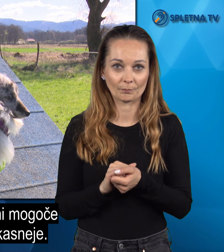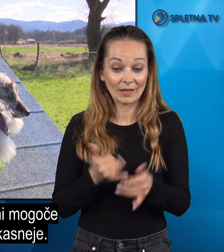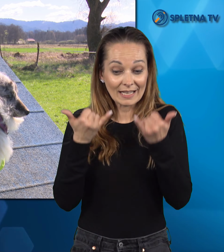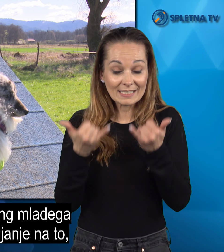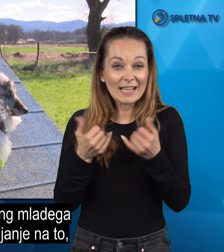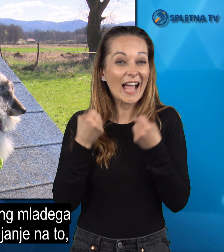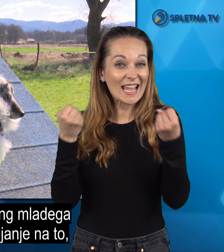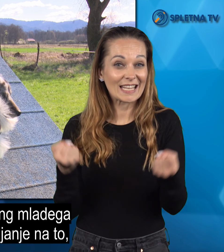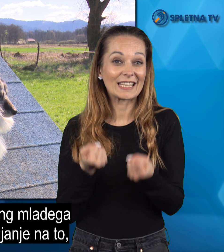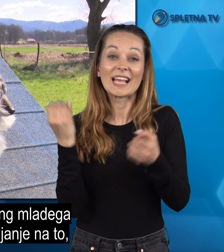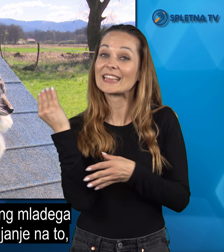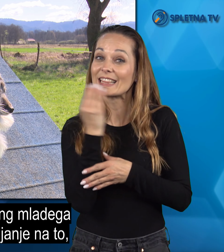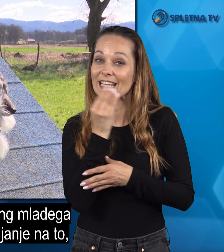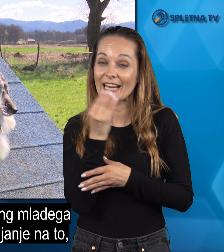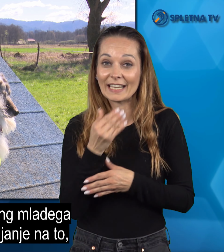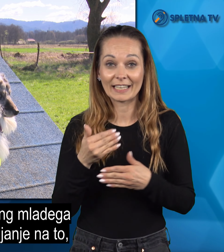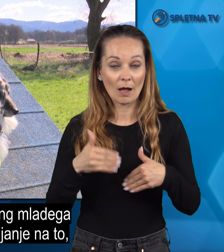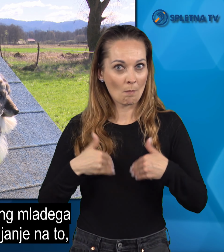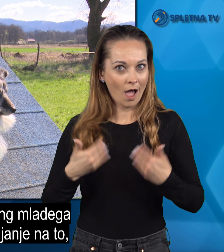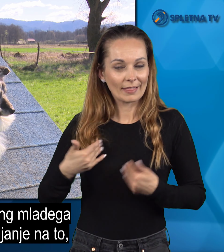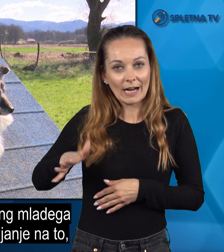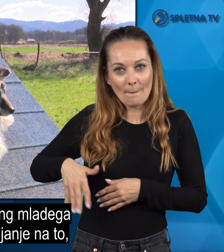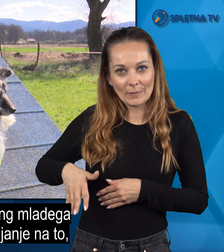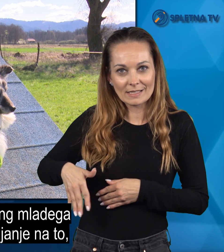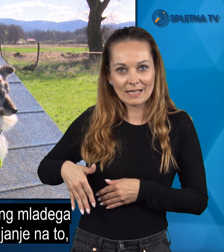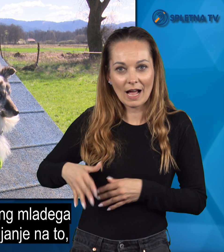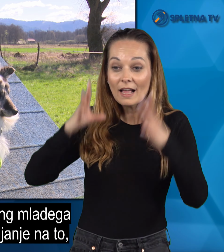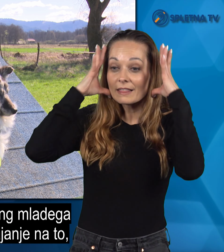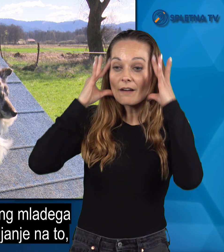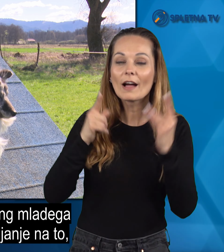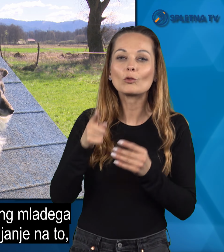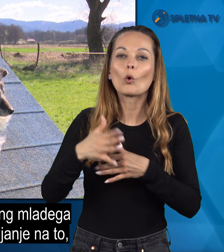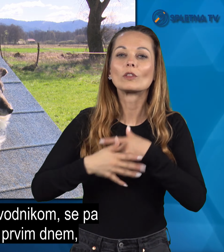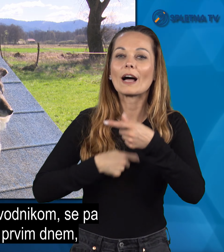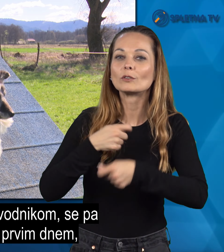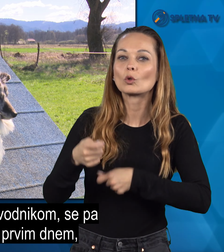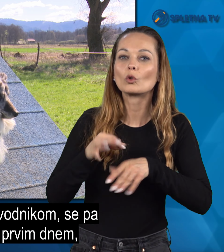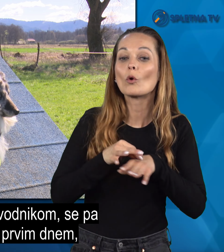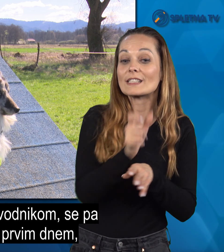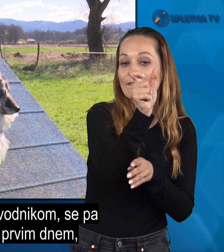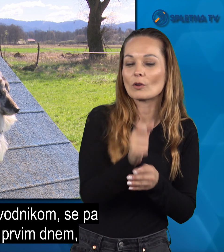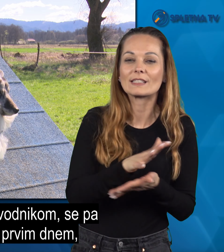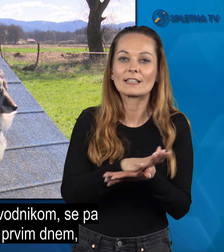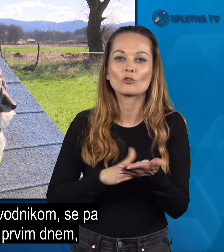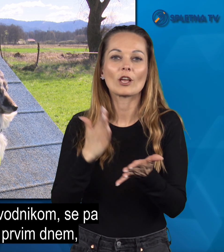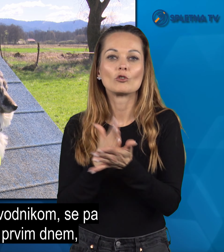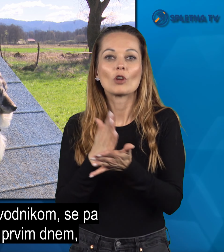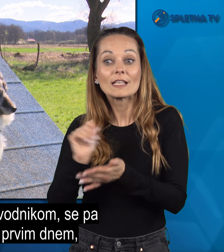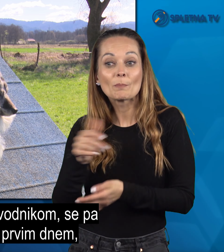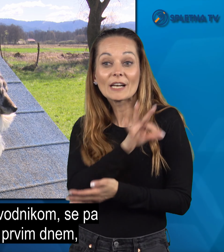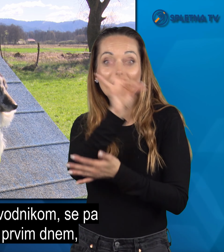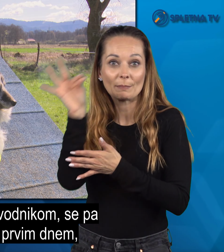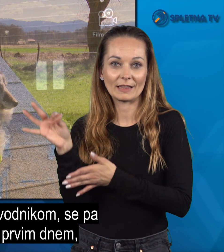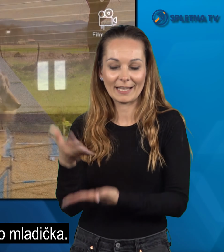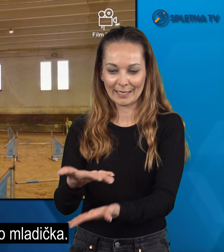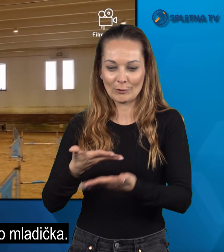kasneje. Zdaj sam trening mladega psa, navajanje na to, da sodeluje z vodnikom, se pa začne že s